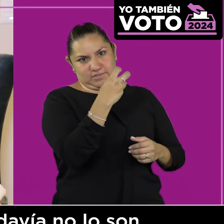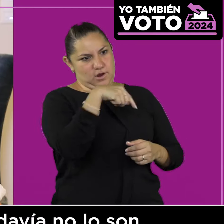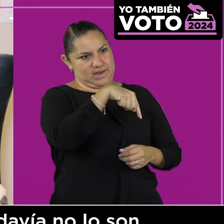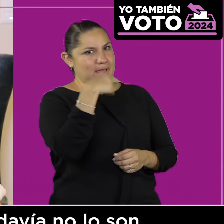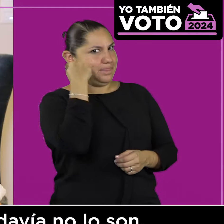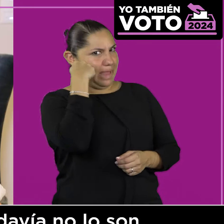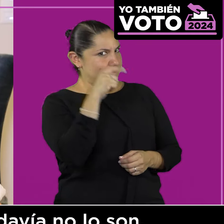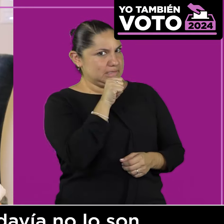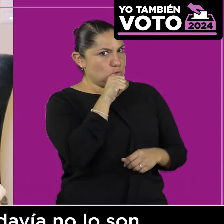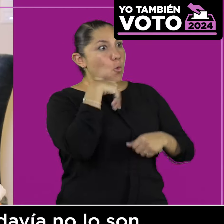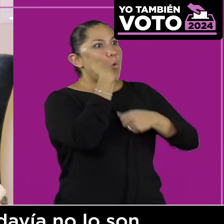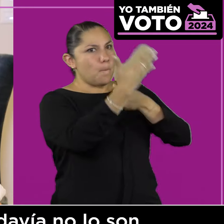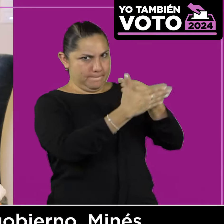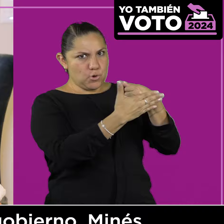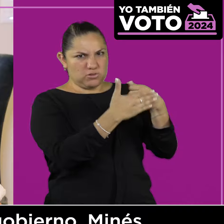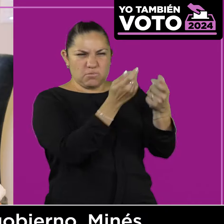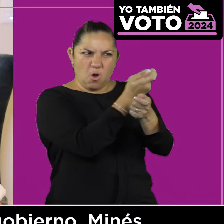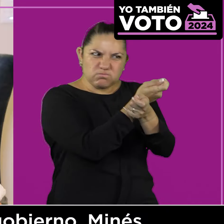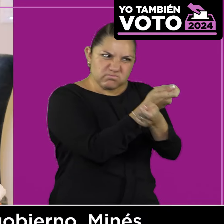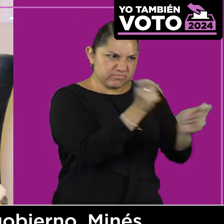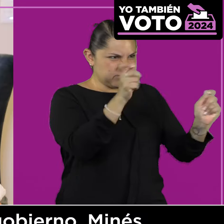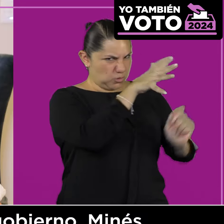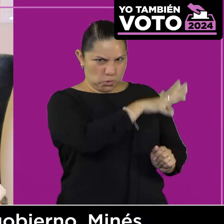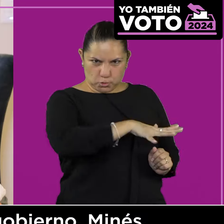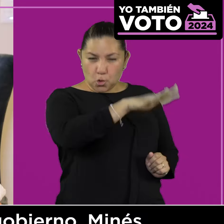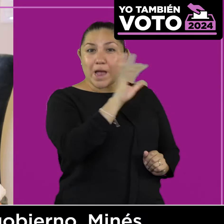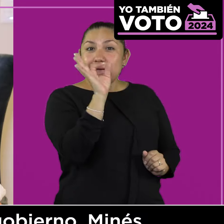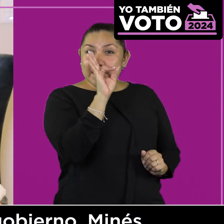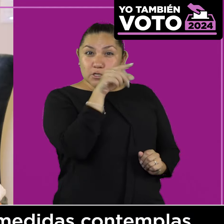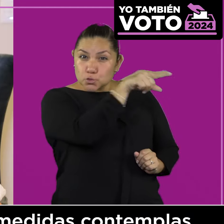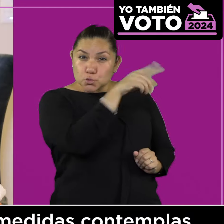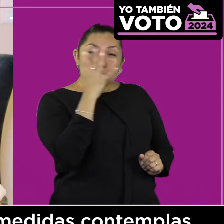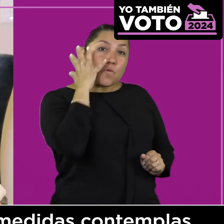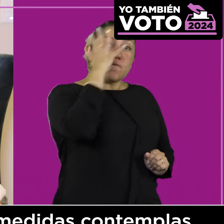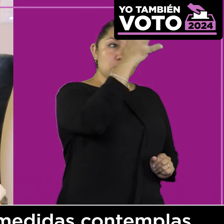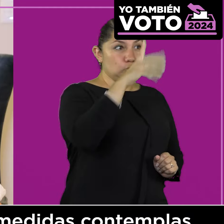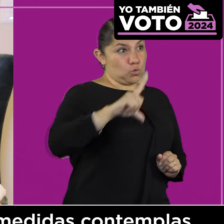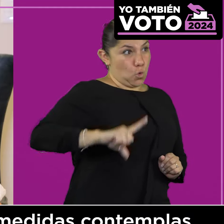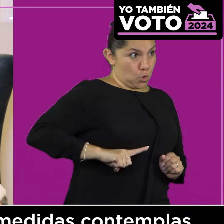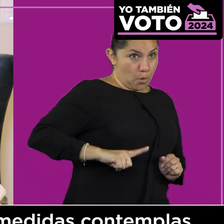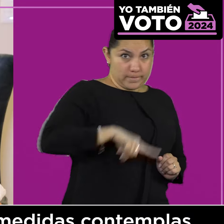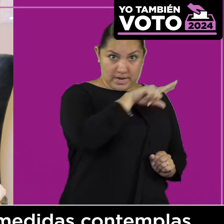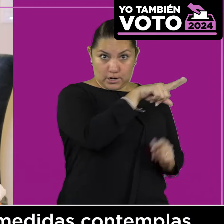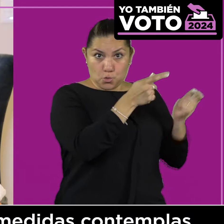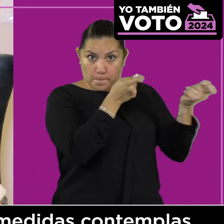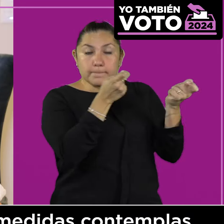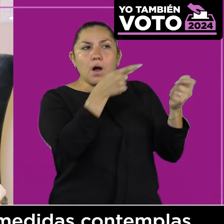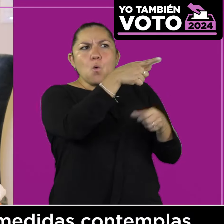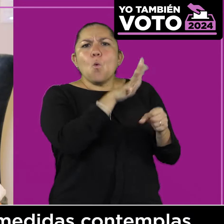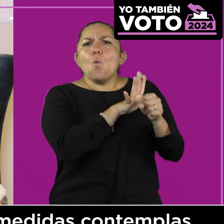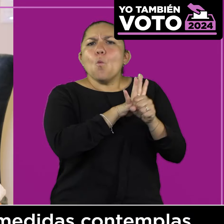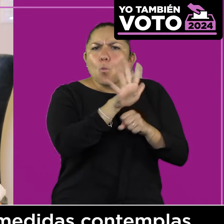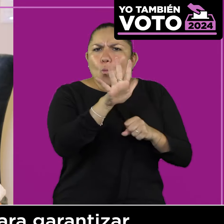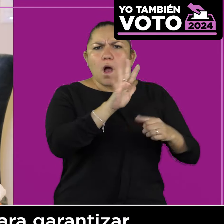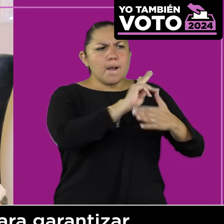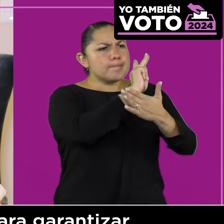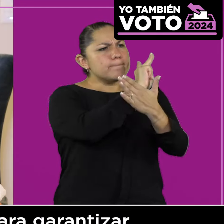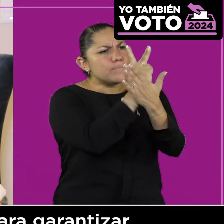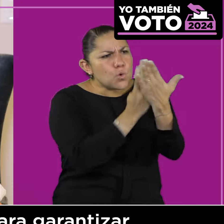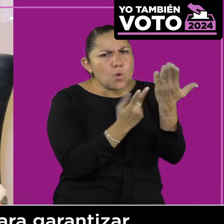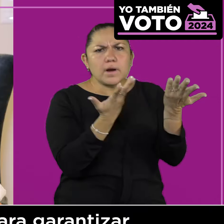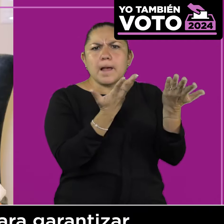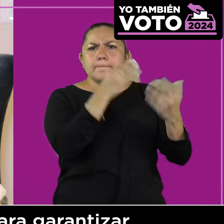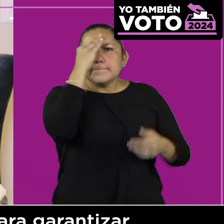en Tabasco todavía no lo son si tú llegas al gobierno Mines Qué programas y contemplas